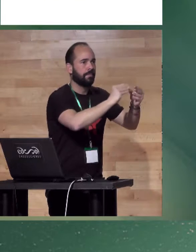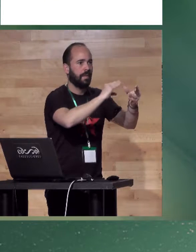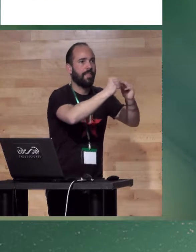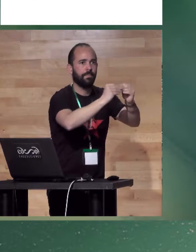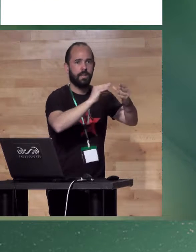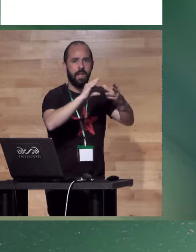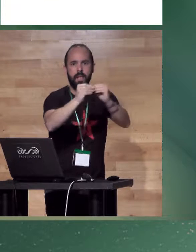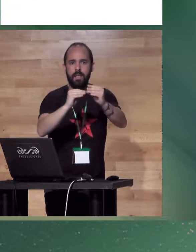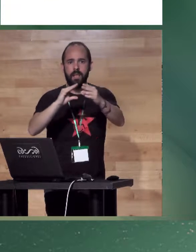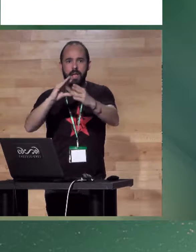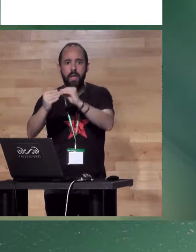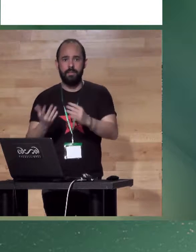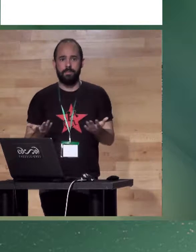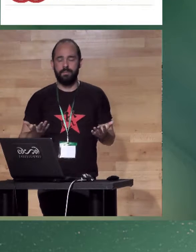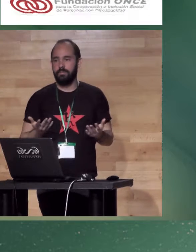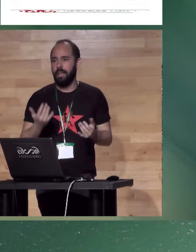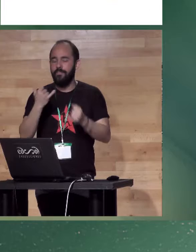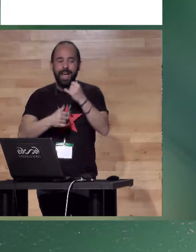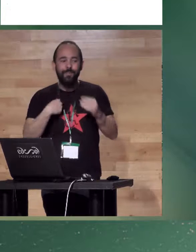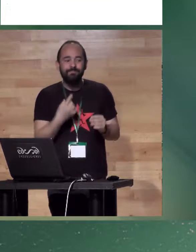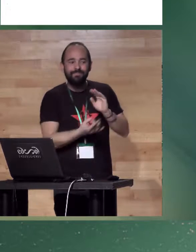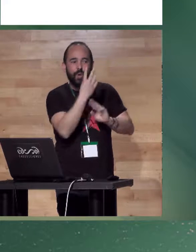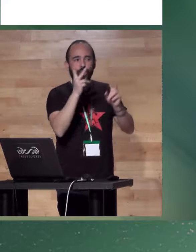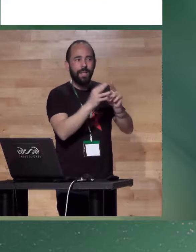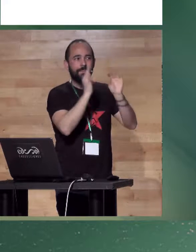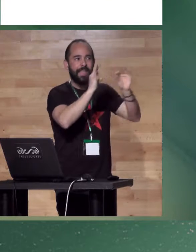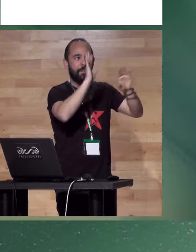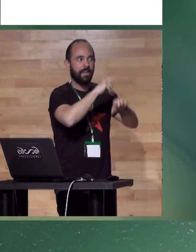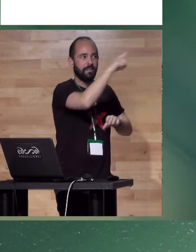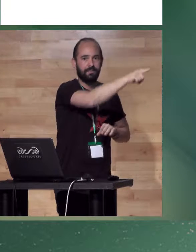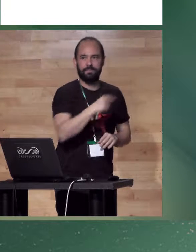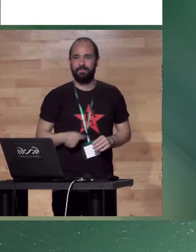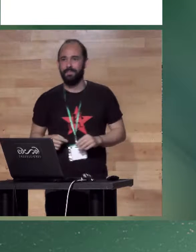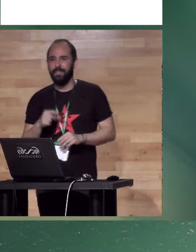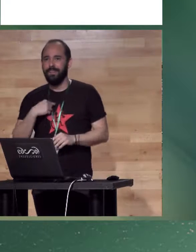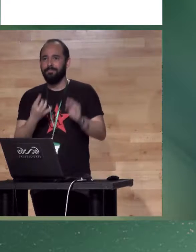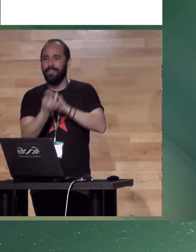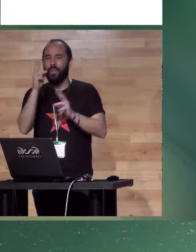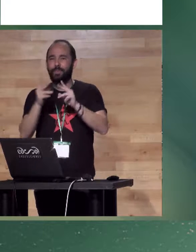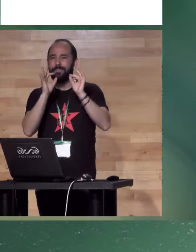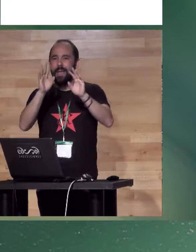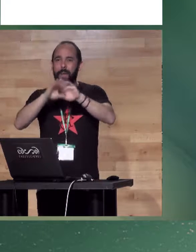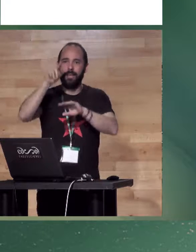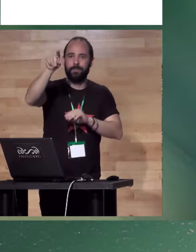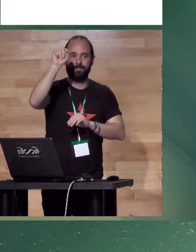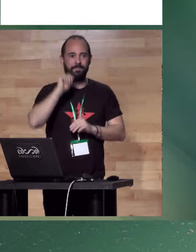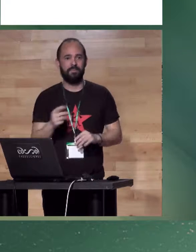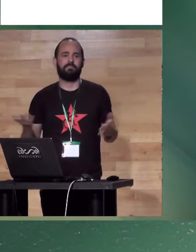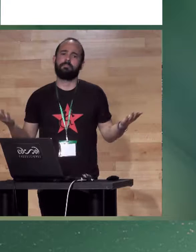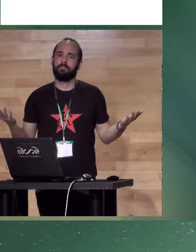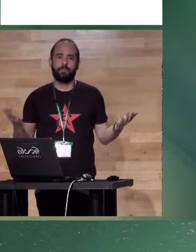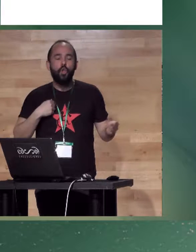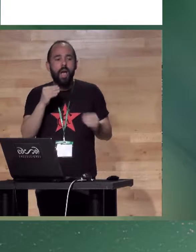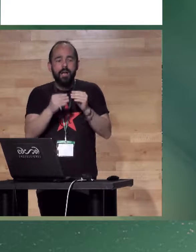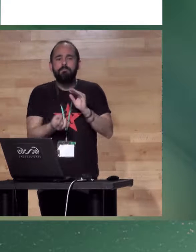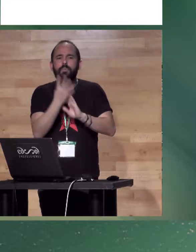ese festival me tengo que adaptar a diferentes festivales? Al final, tengo que hacer cortometrajes